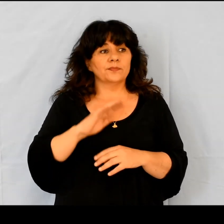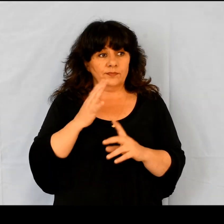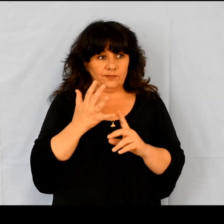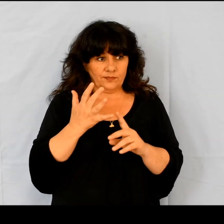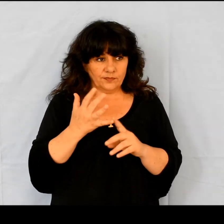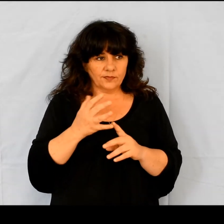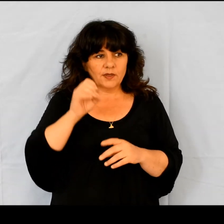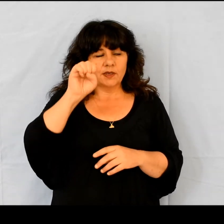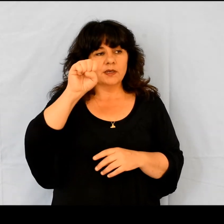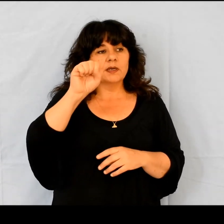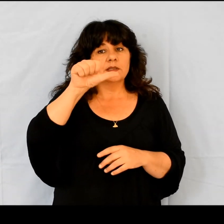Sardes,